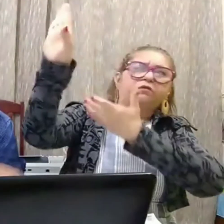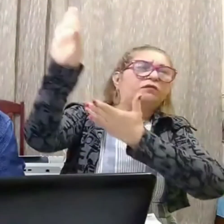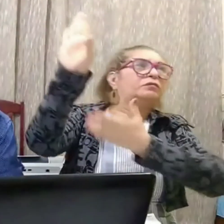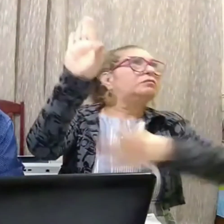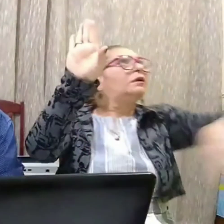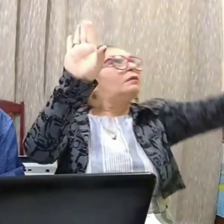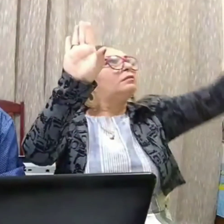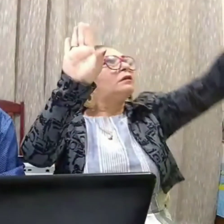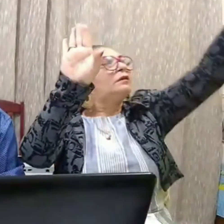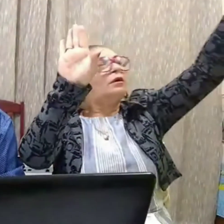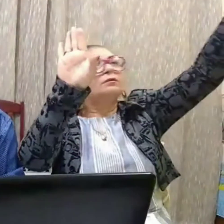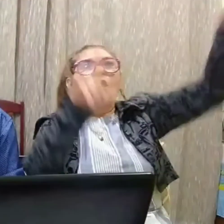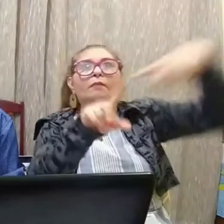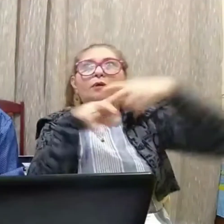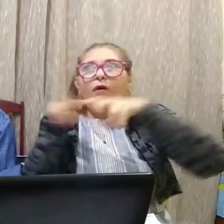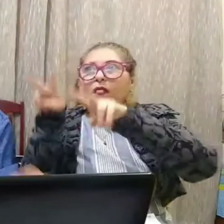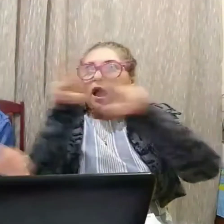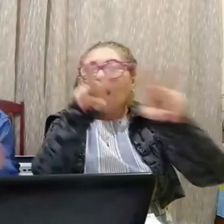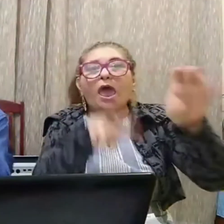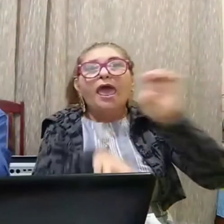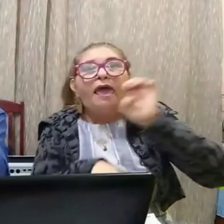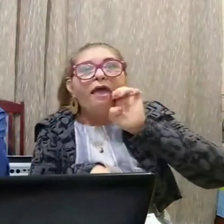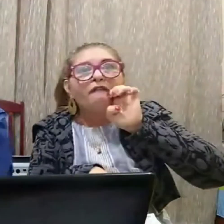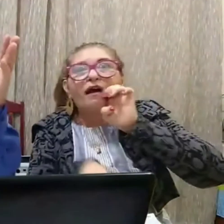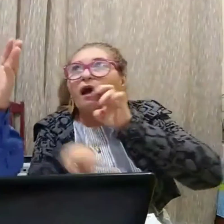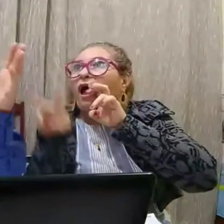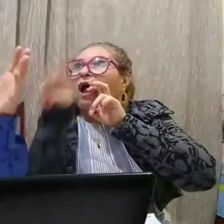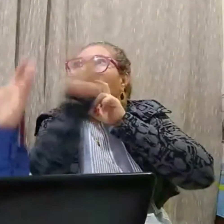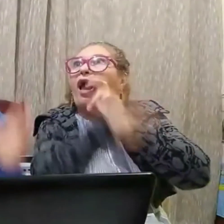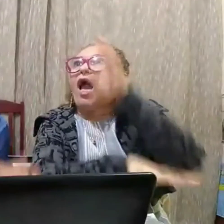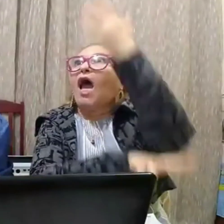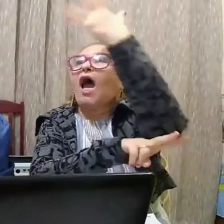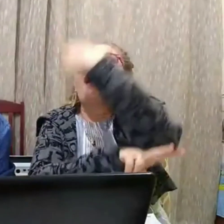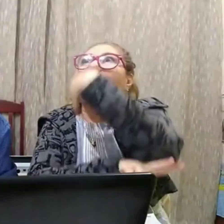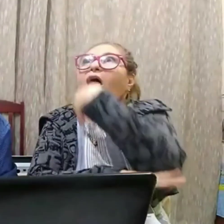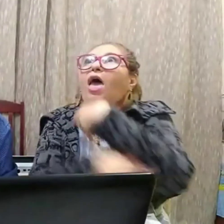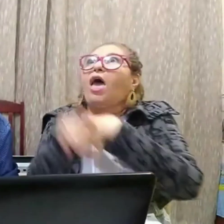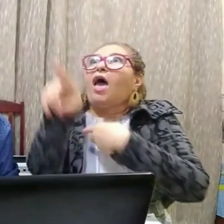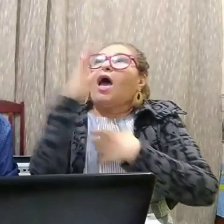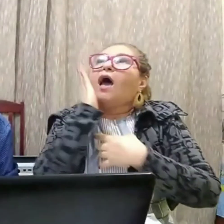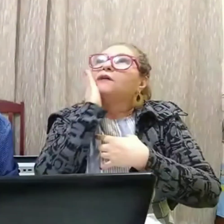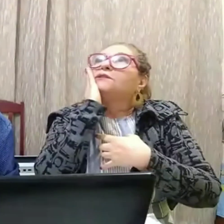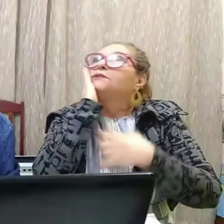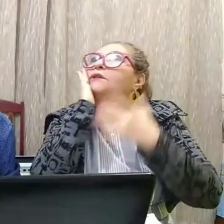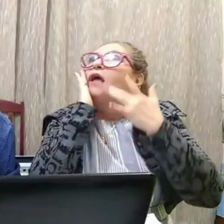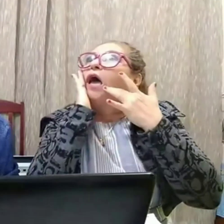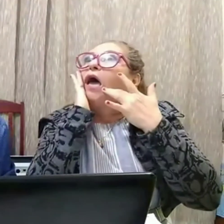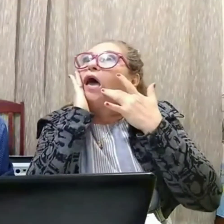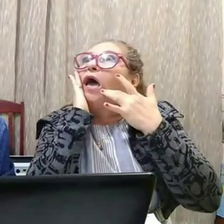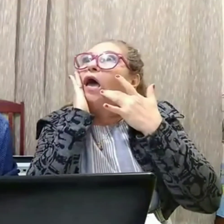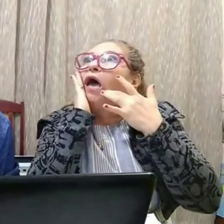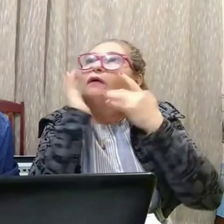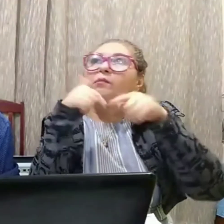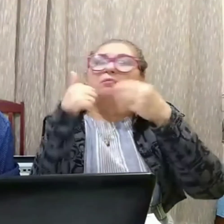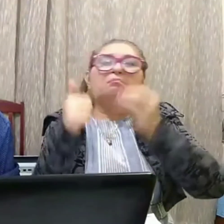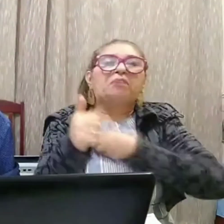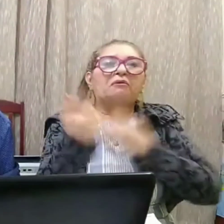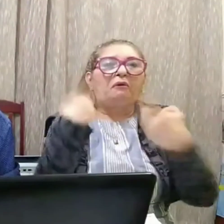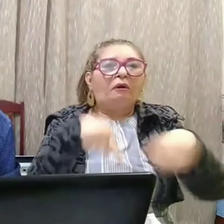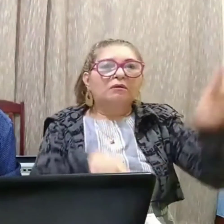fora. Eva pecou contra Deus porque começou a olhar muito para aquela fruta que era proibida por Deus e por isso pecou